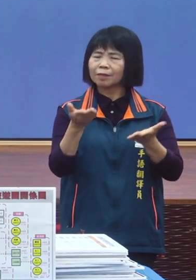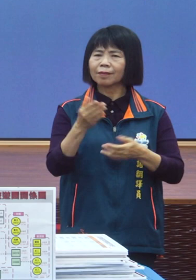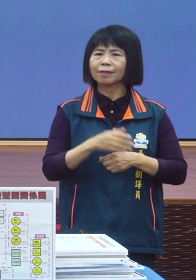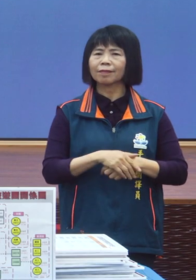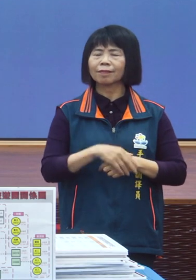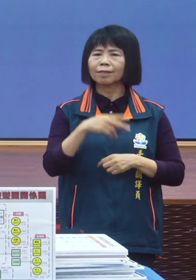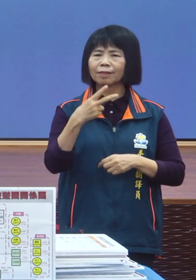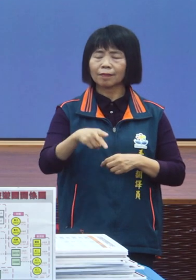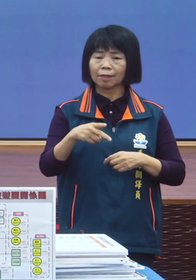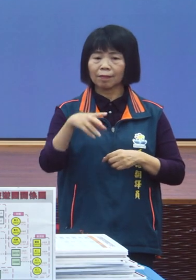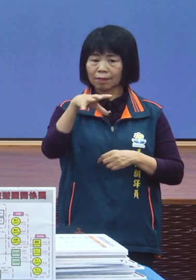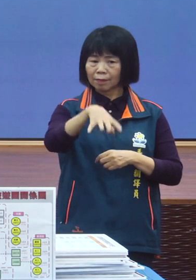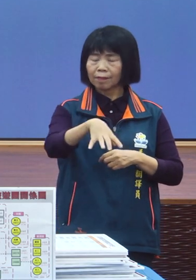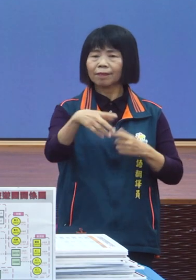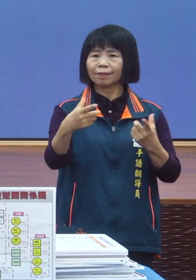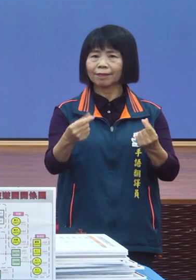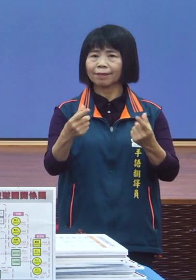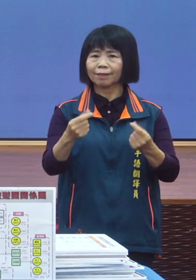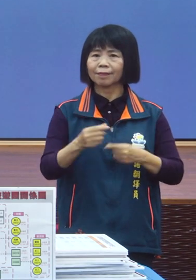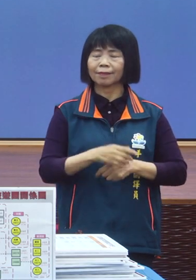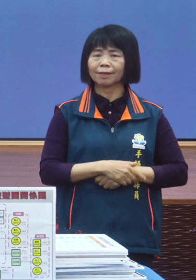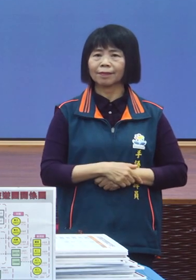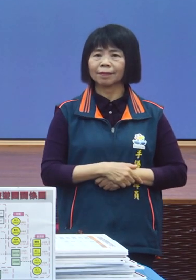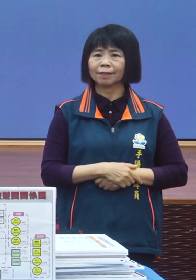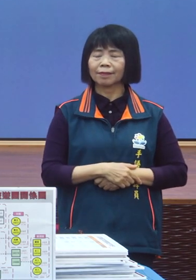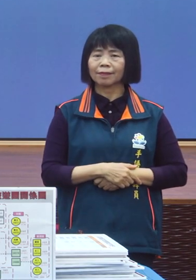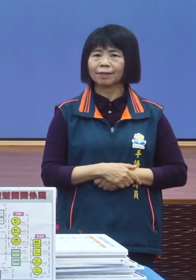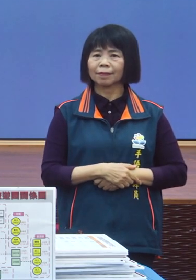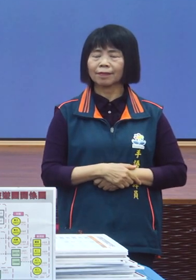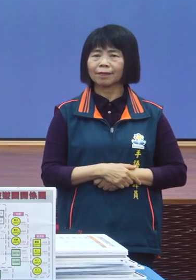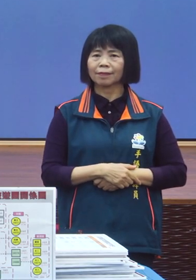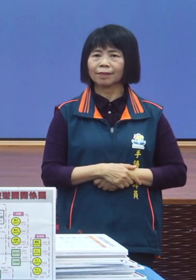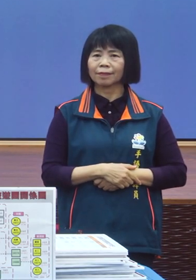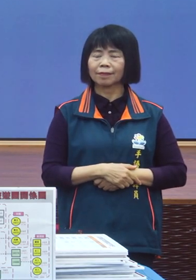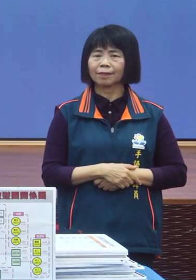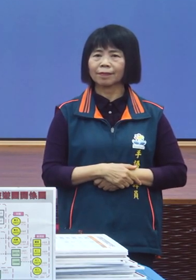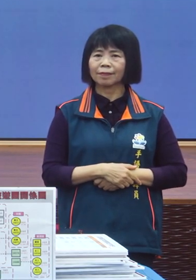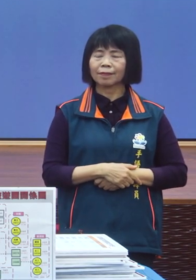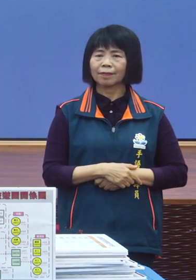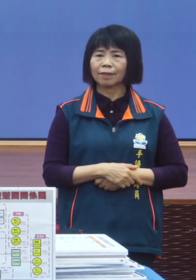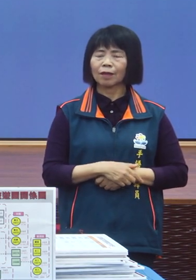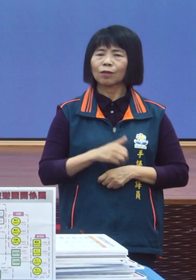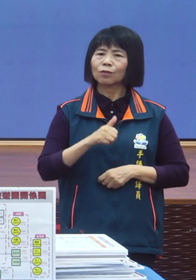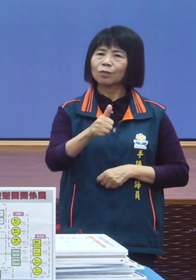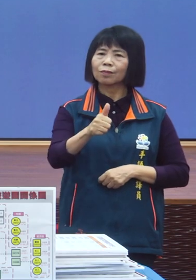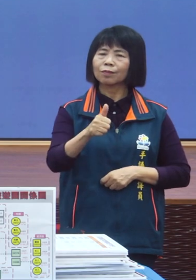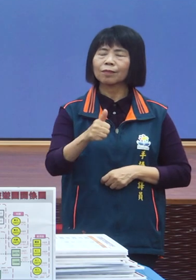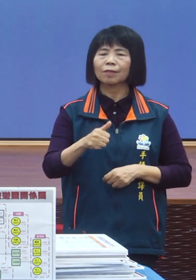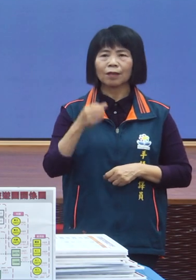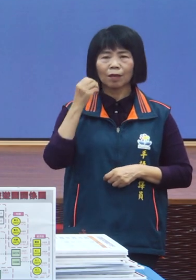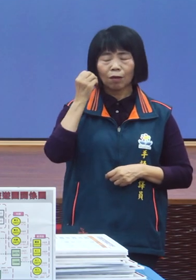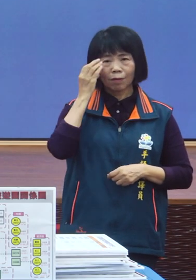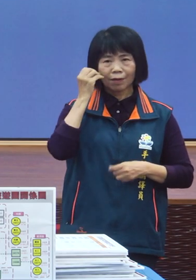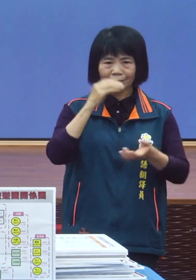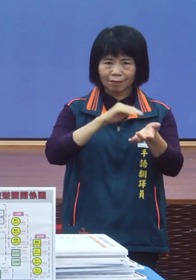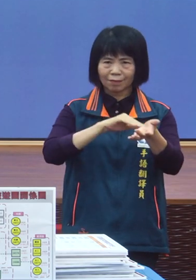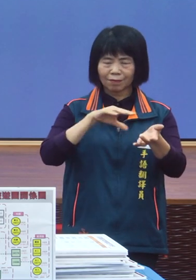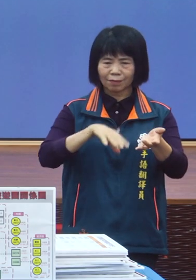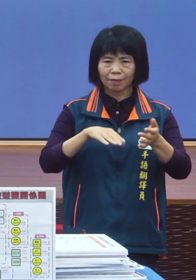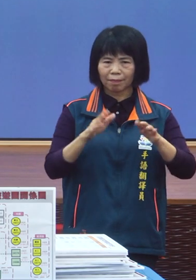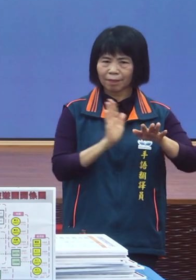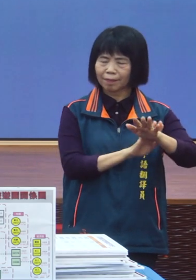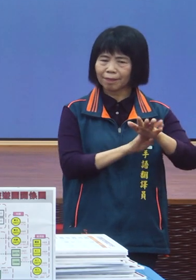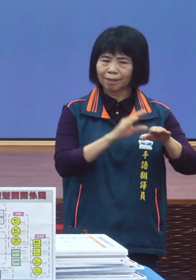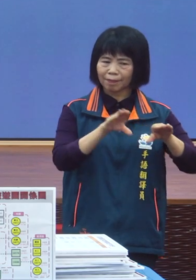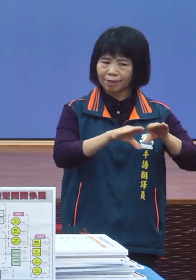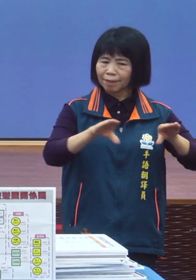同时间在同一个地点出现的有时间重叠的足迹重叠的可以去我们的布里花莲医院旁边的